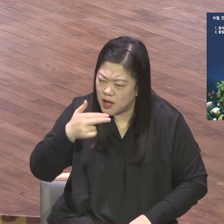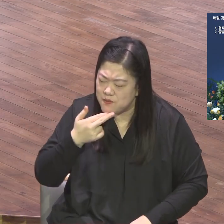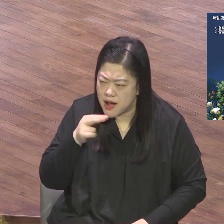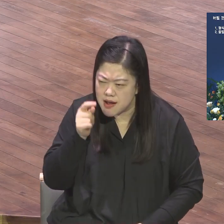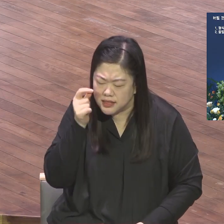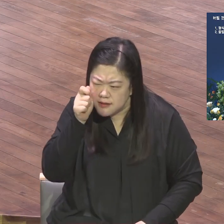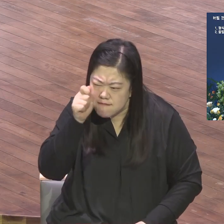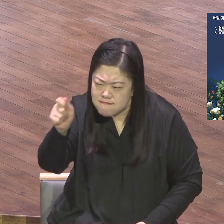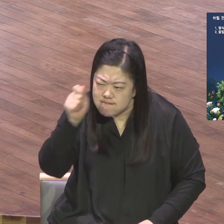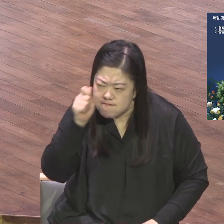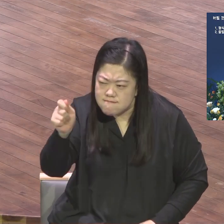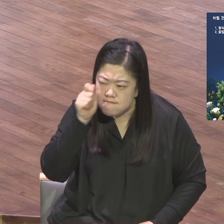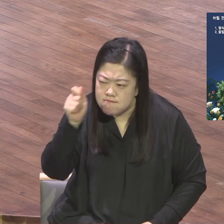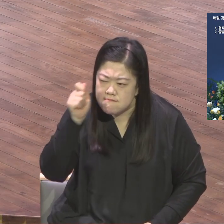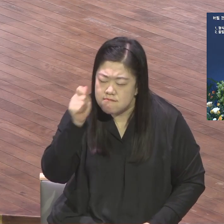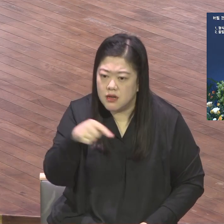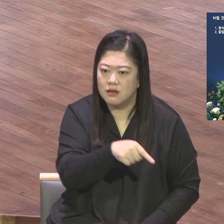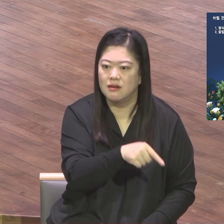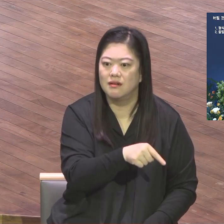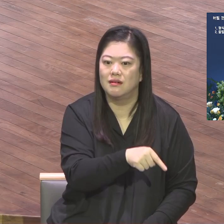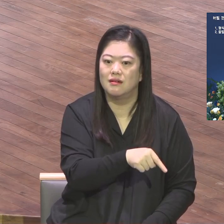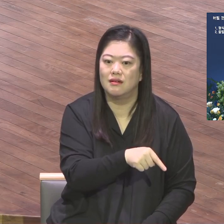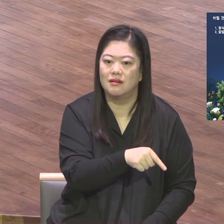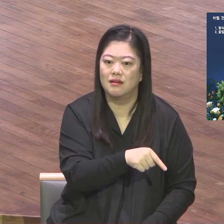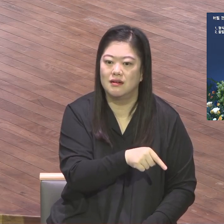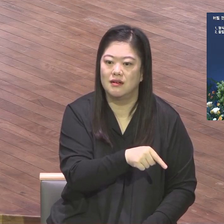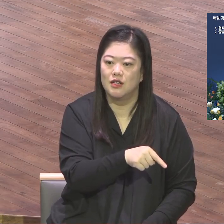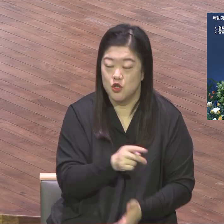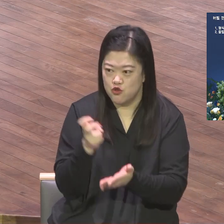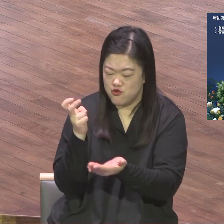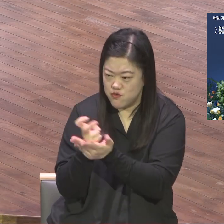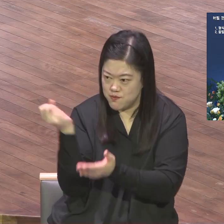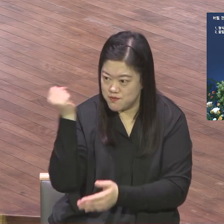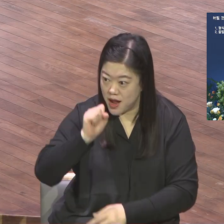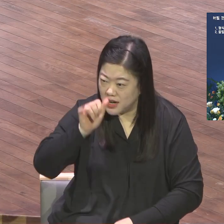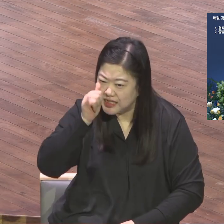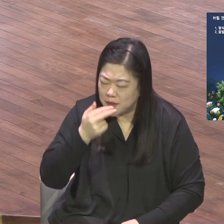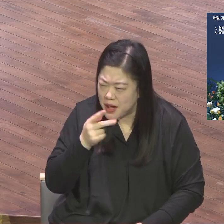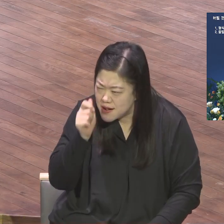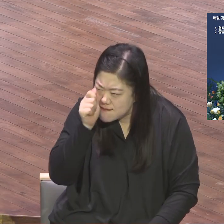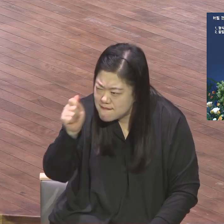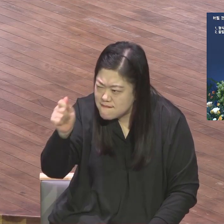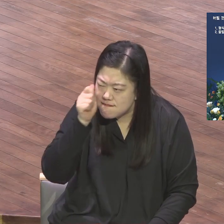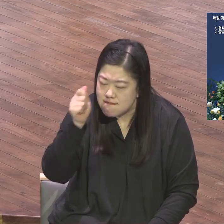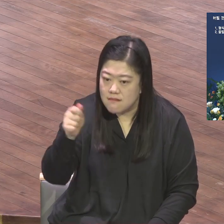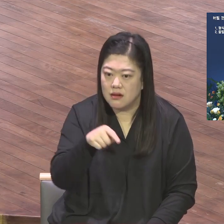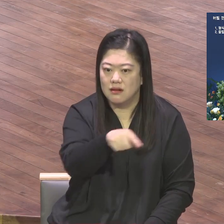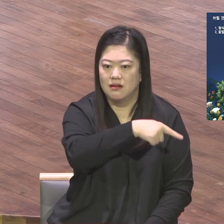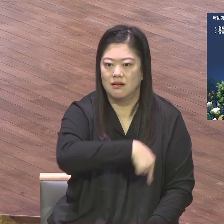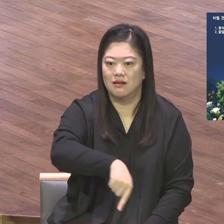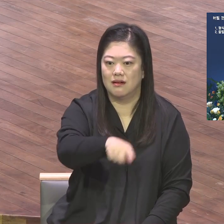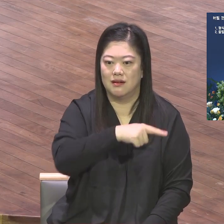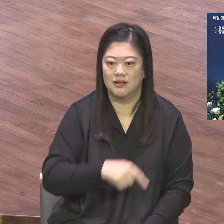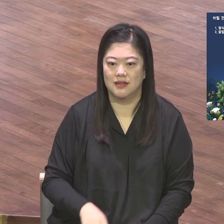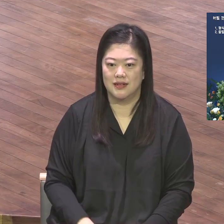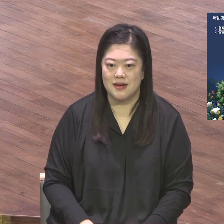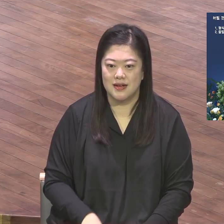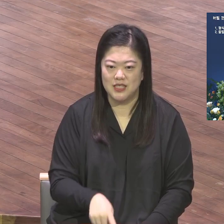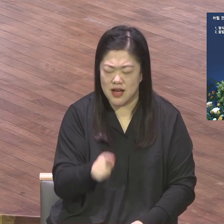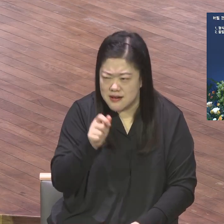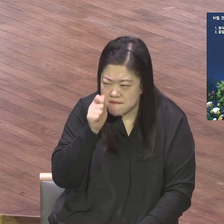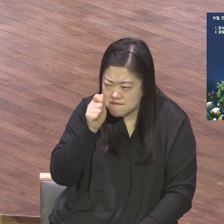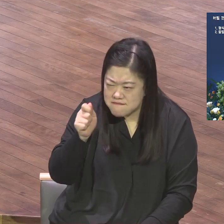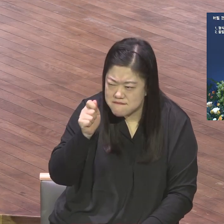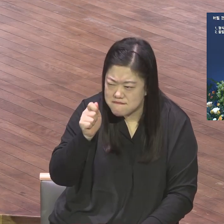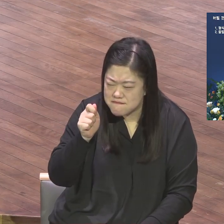율법을 어기나 안 어기나 그만 보고 있었어요. 드디어 꽃들이 잡았습니다.